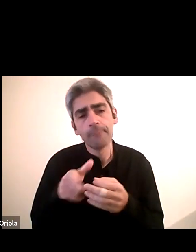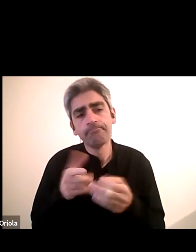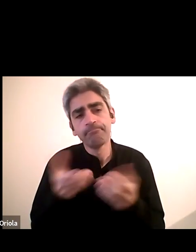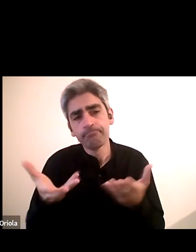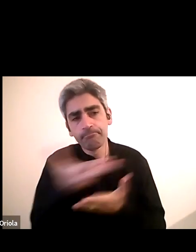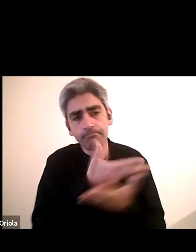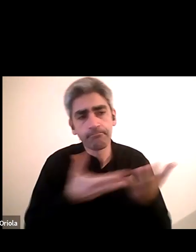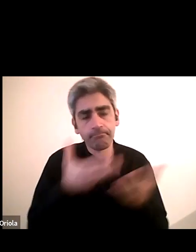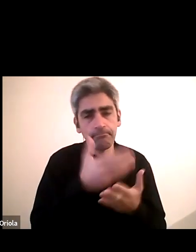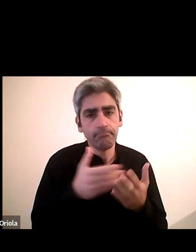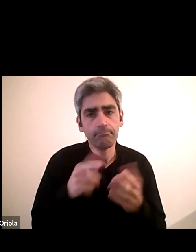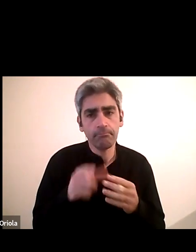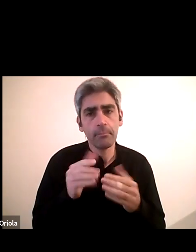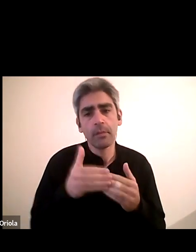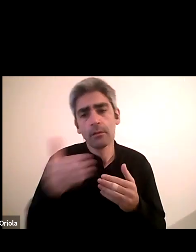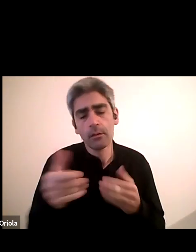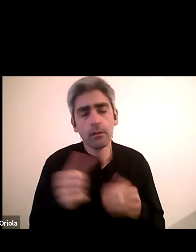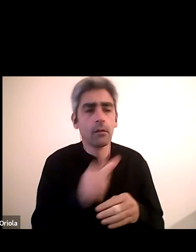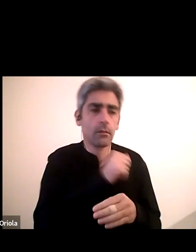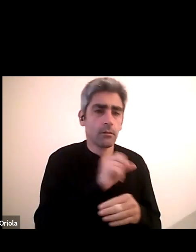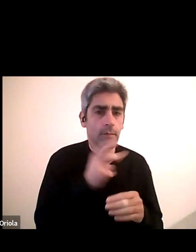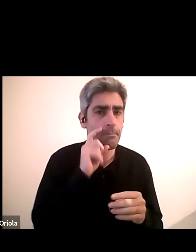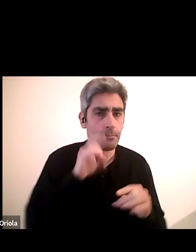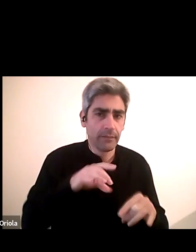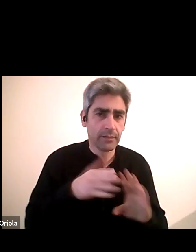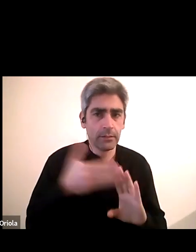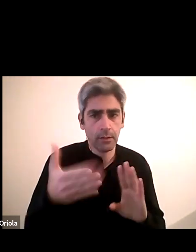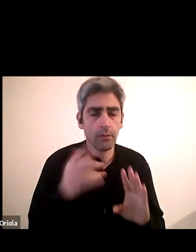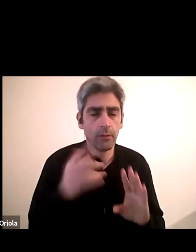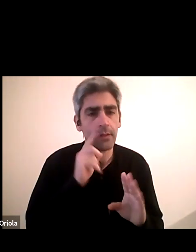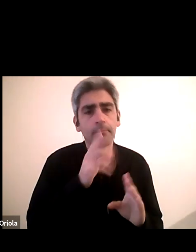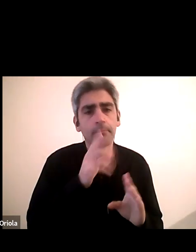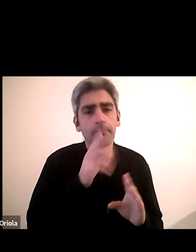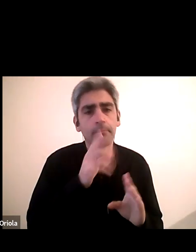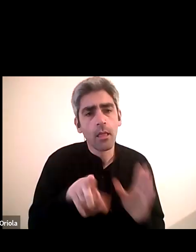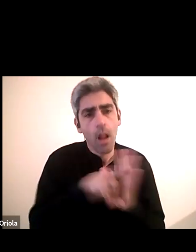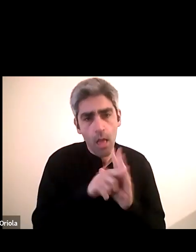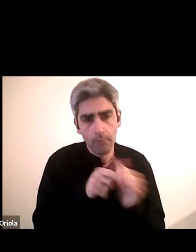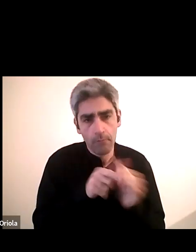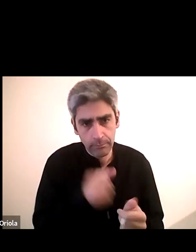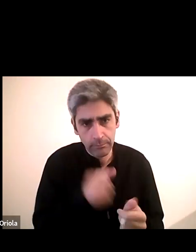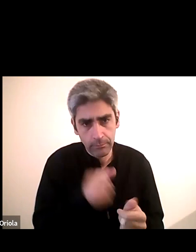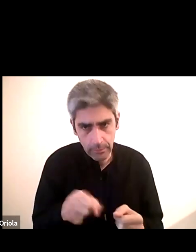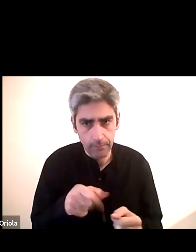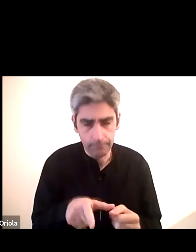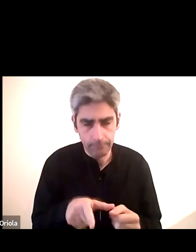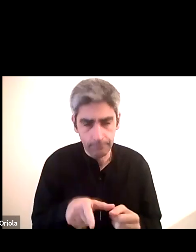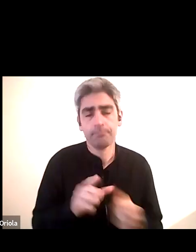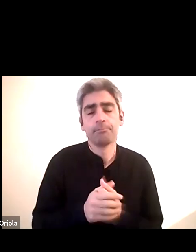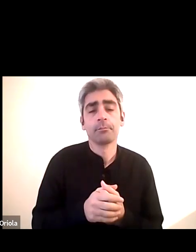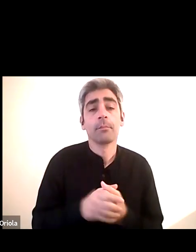a jusante, mas a montante também na prevenção, da aplicação da legislação. Em 2009,